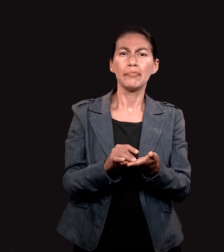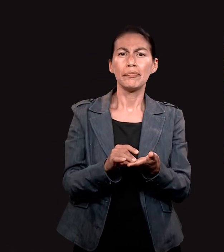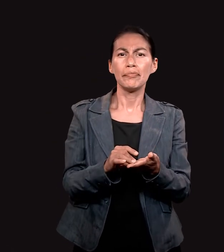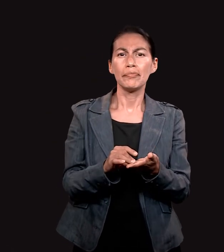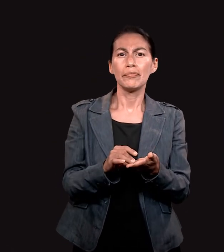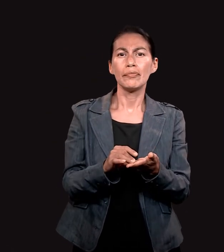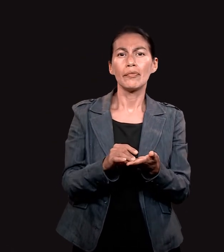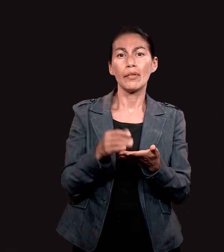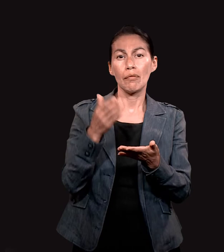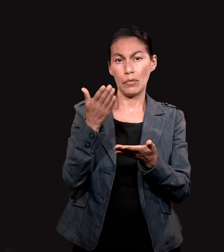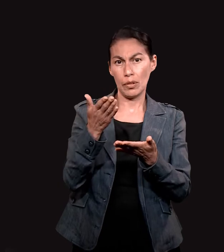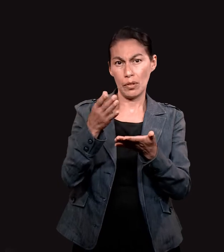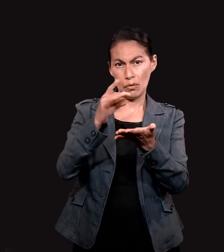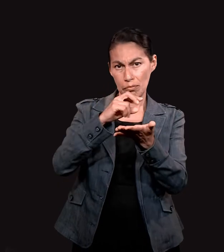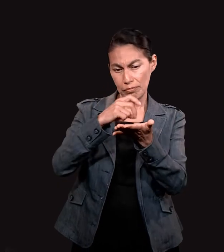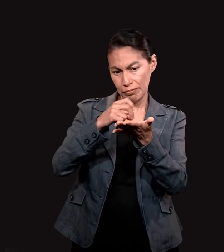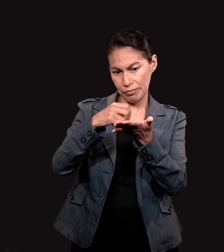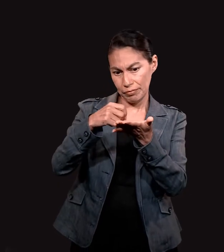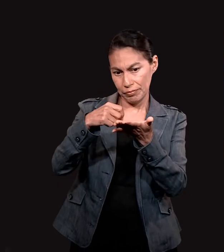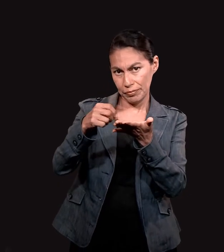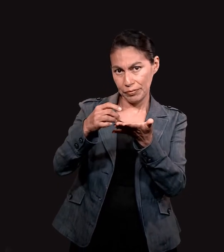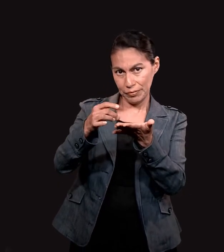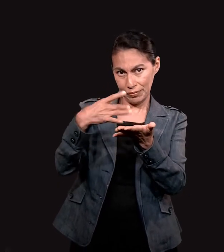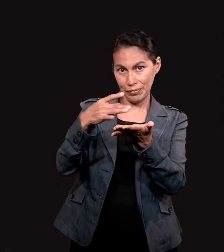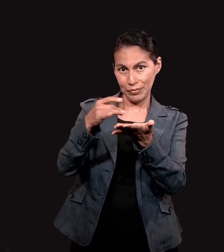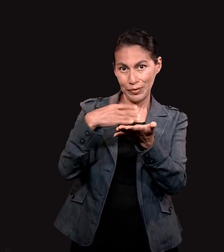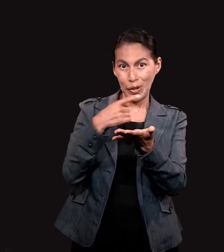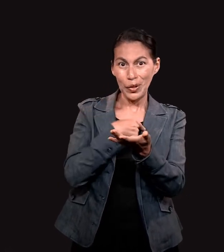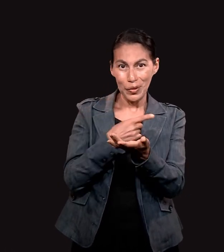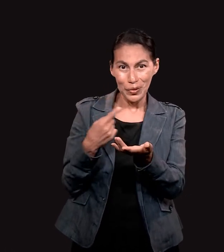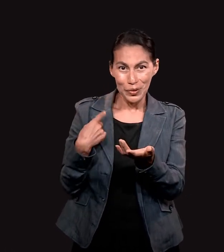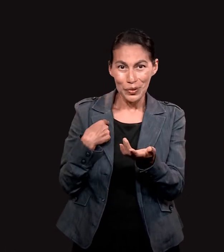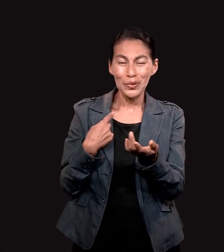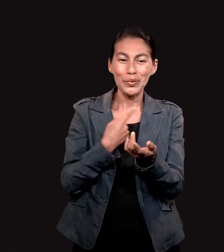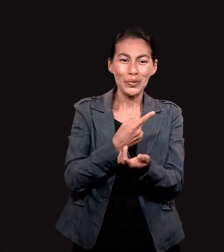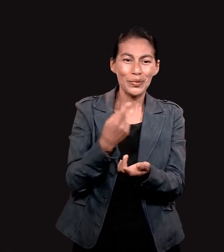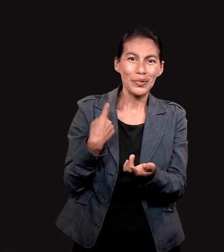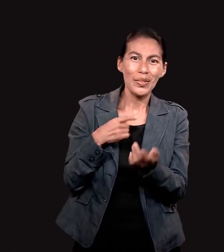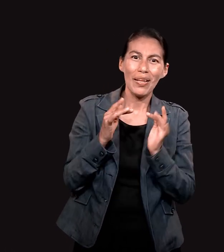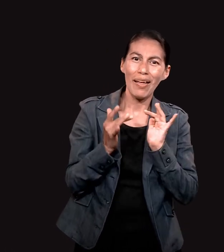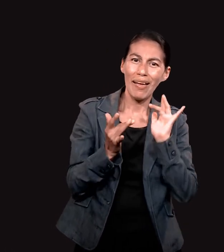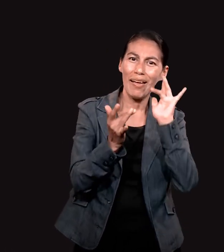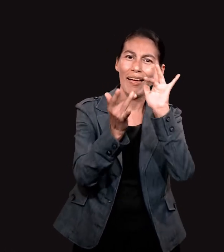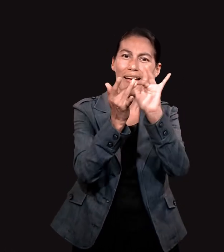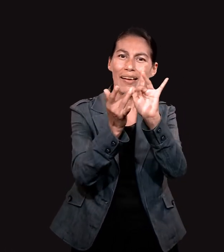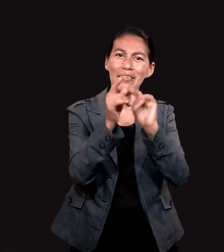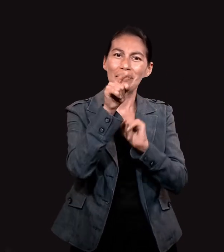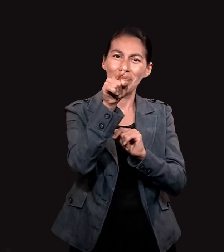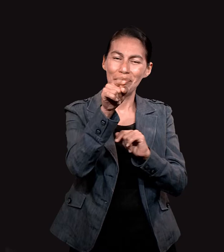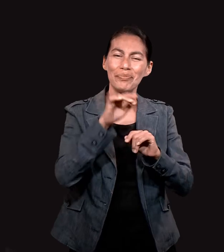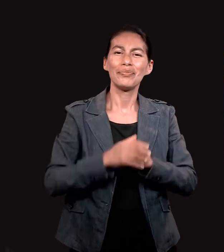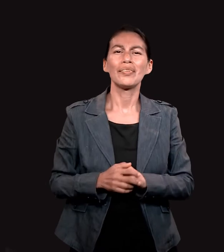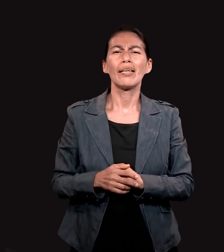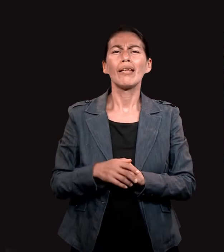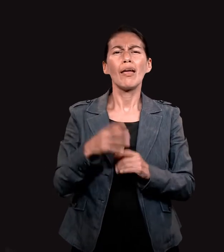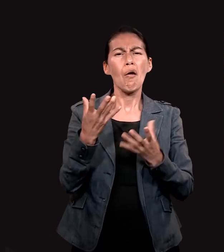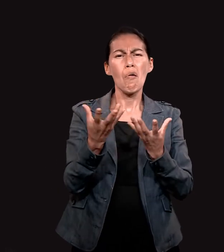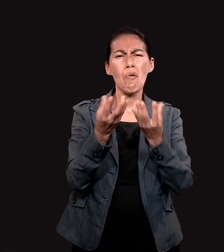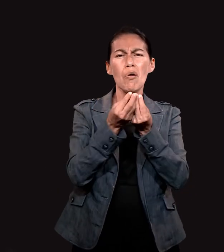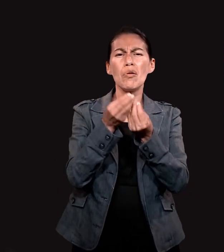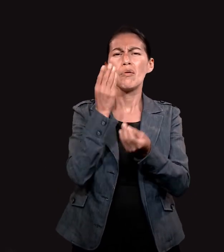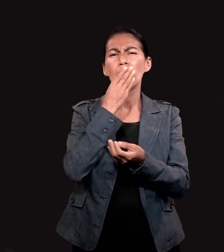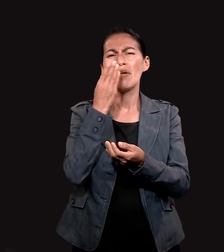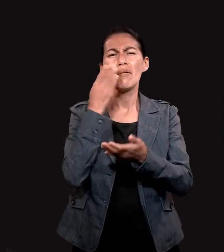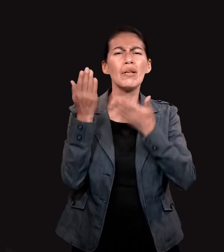que pasaron en pantalla ese pedido para que nos pongamos en contacto contigo y podamos estudiar la Biblia